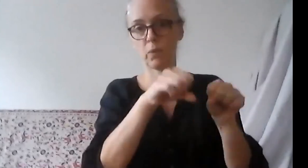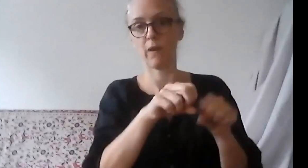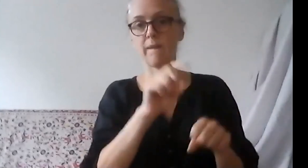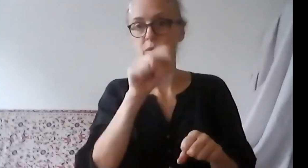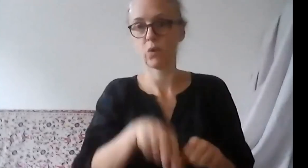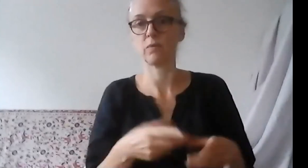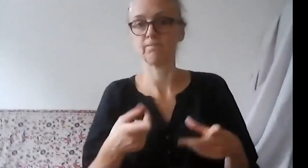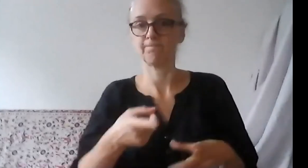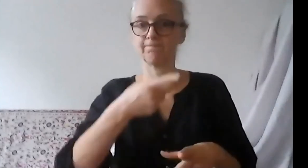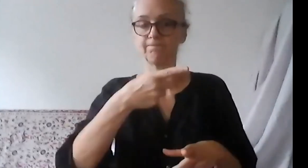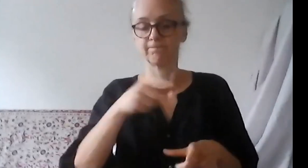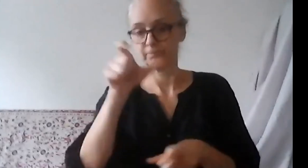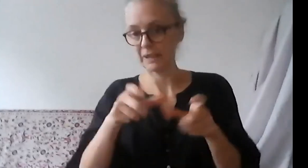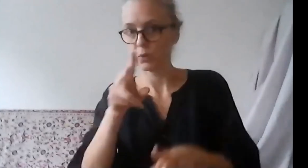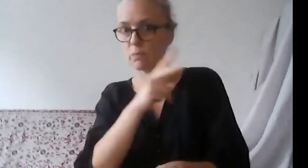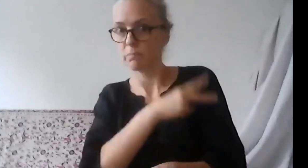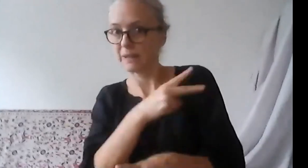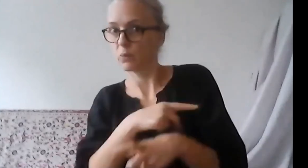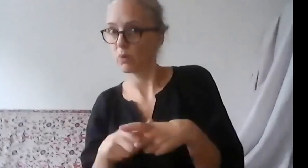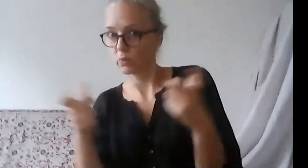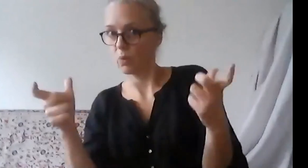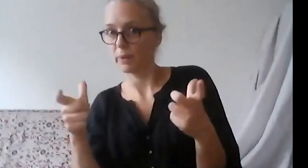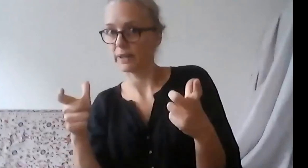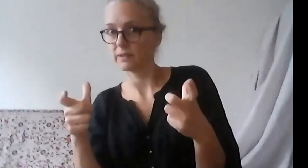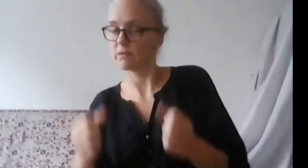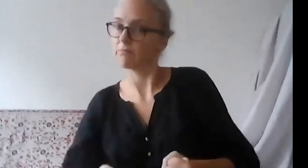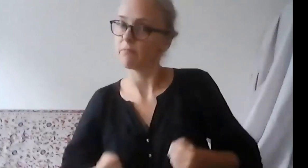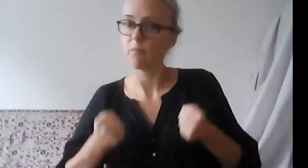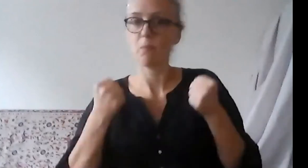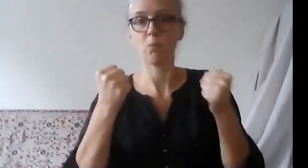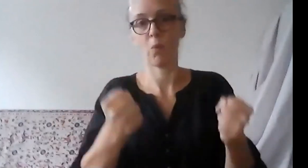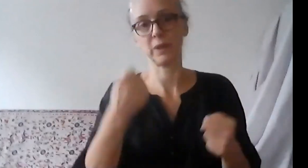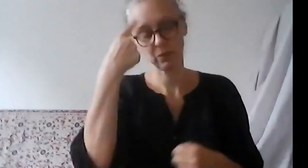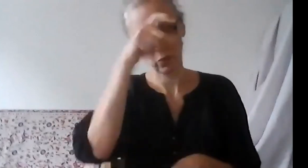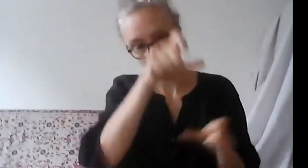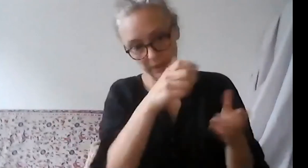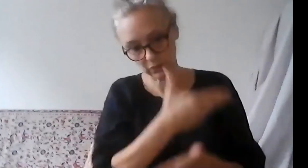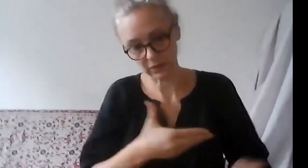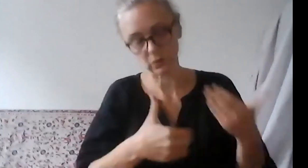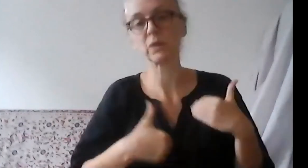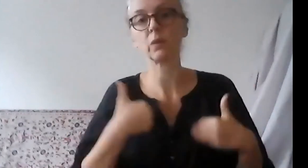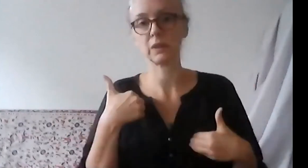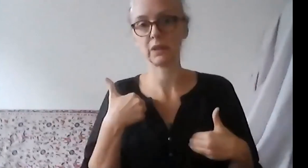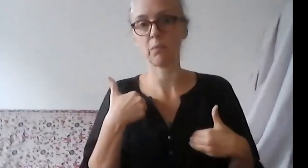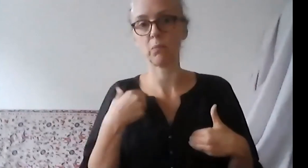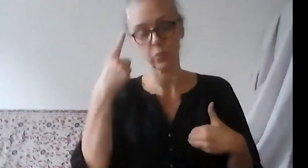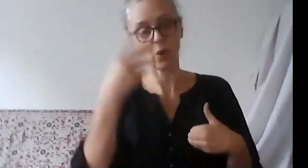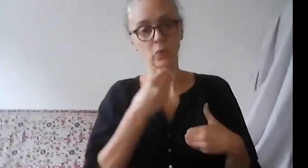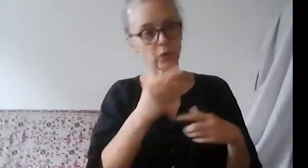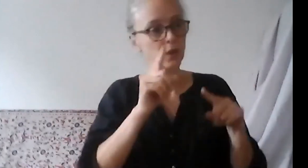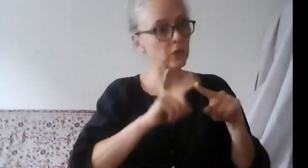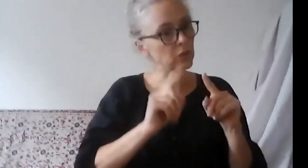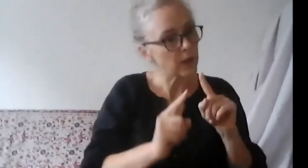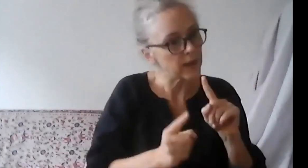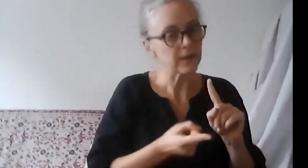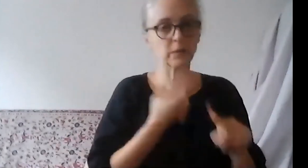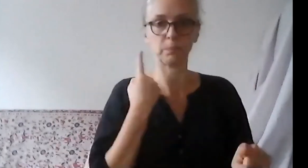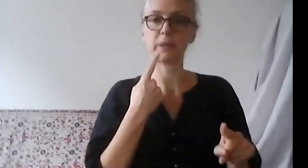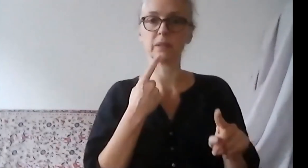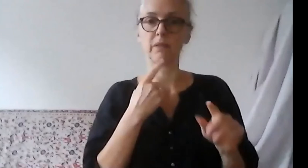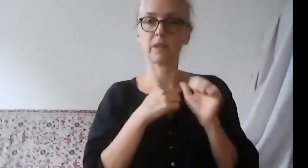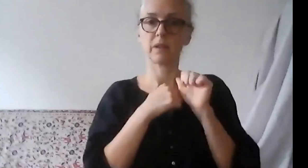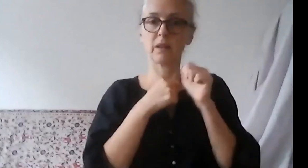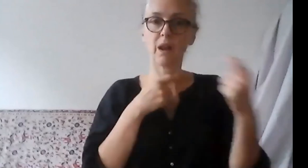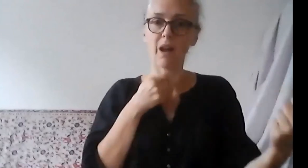mobilisation des employeurs autour des personnes pour avoir effectivement des mesures spécifiques pour assurer effectivement un